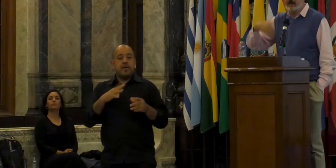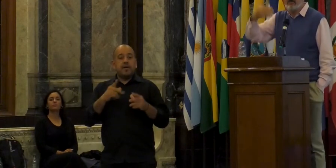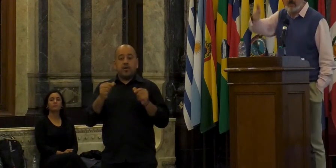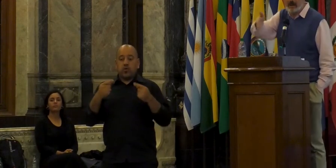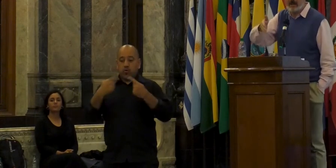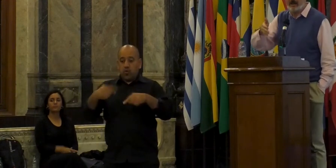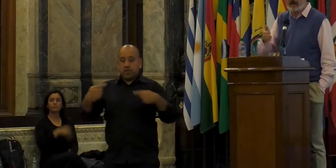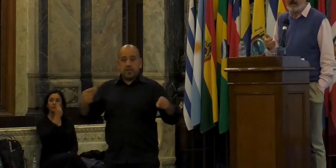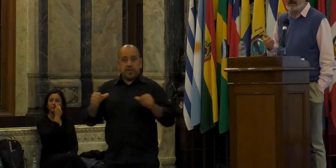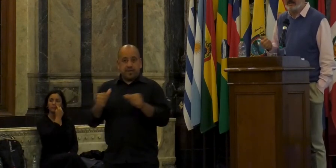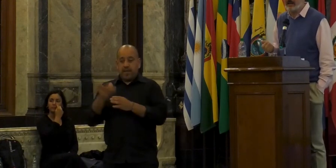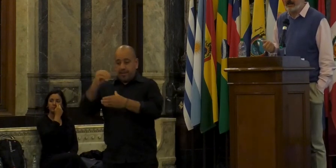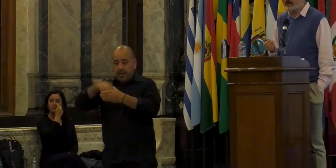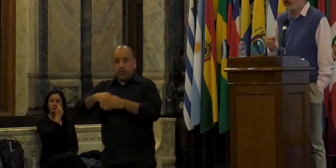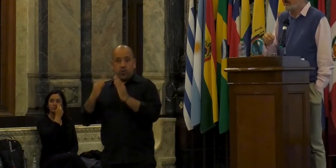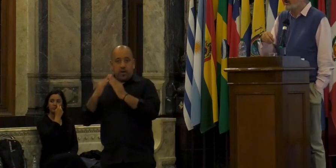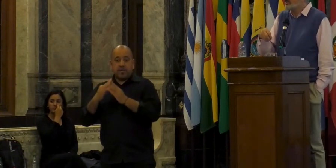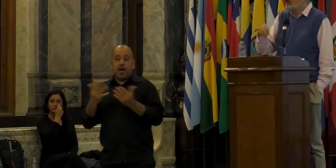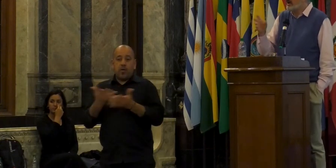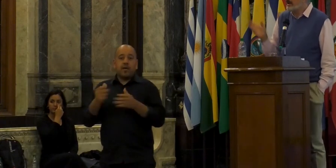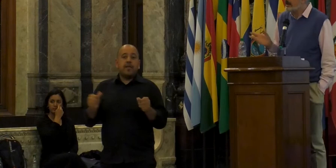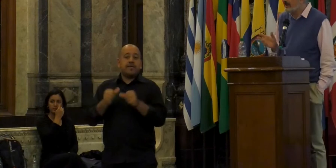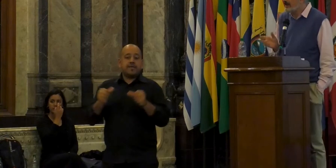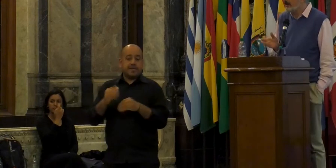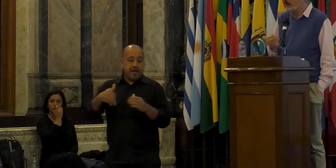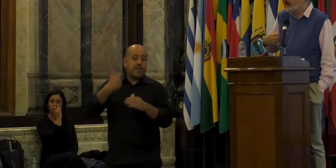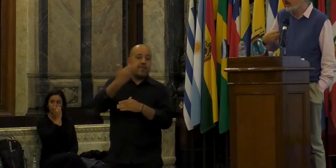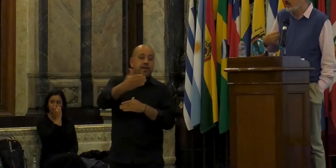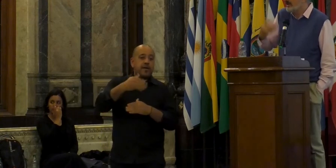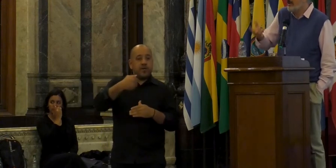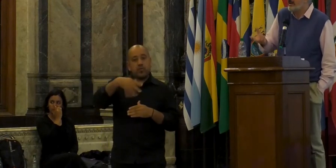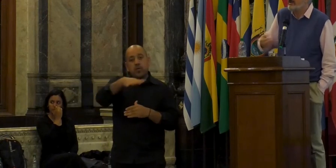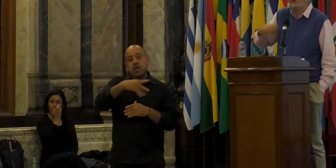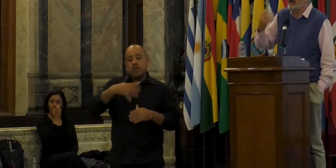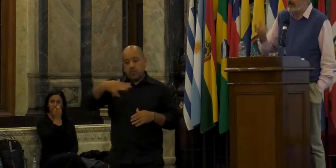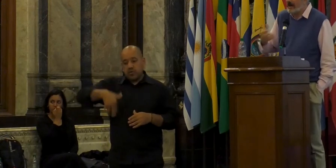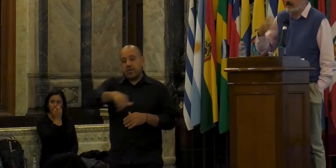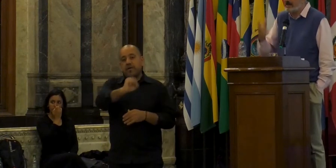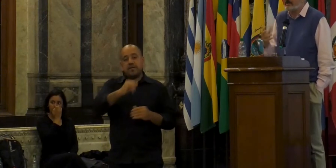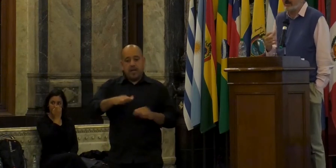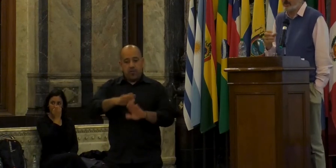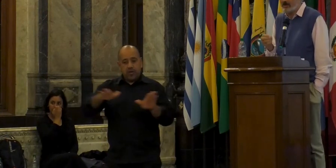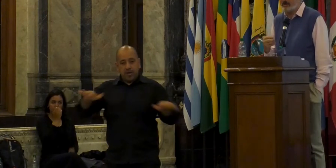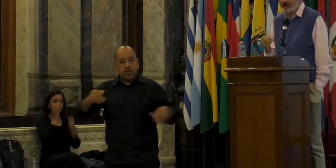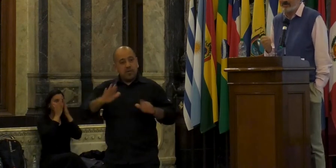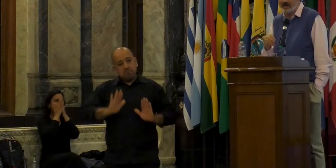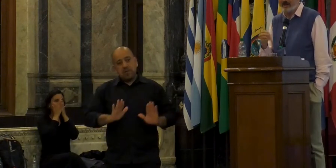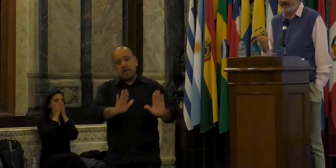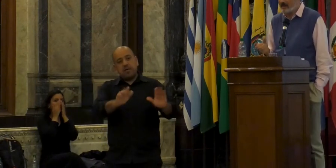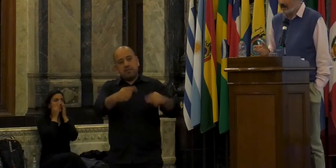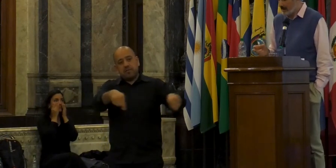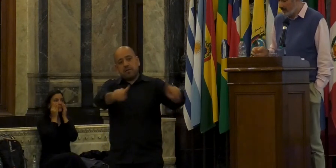domésticas fuera de la casa. Son lugares donde tú puedes llevar al niño y celebrar allí y está todo más o